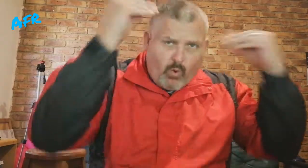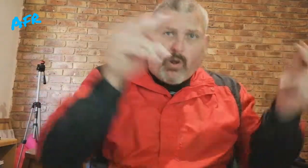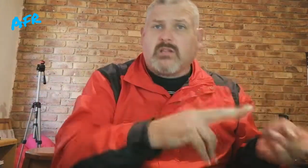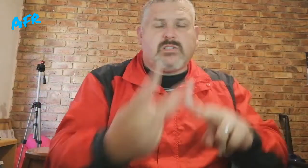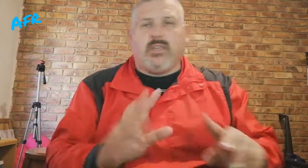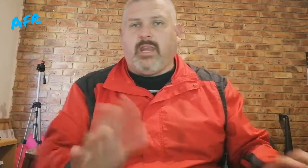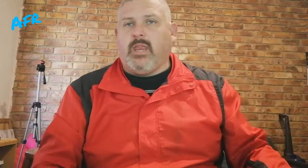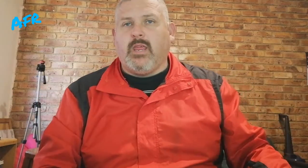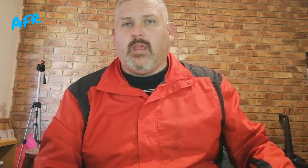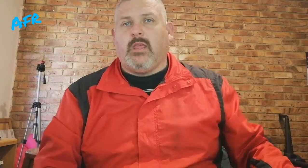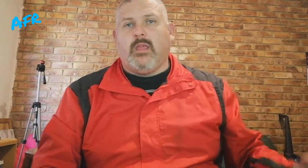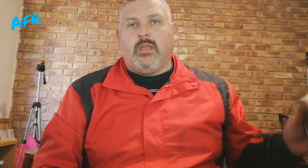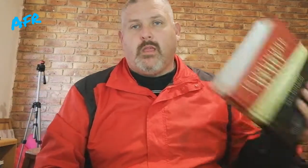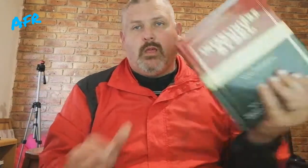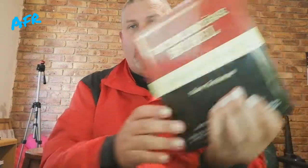van Hollands nie.